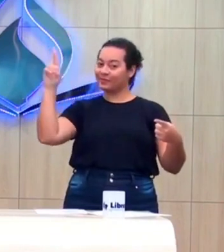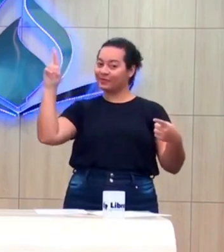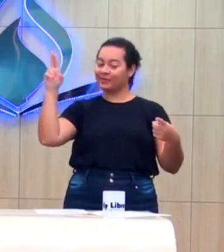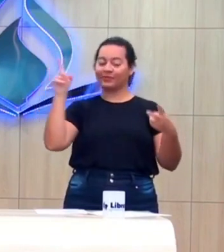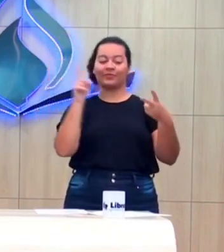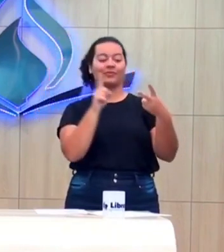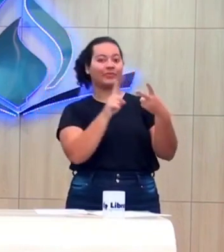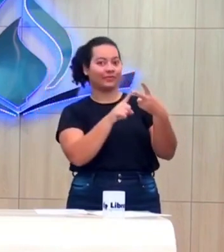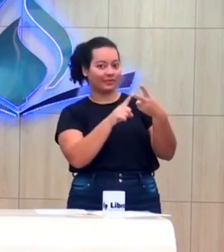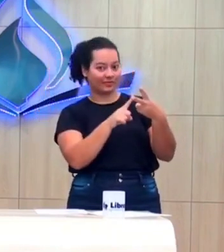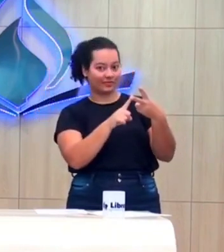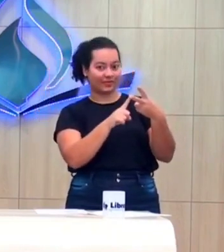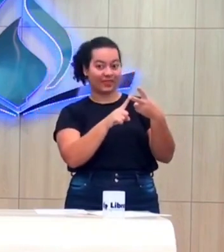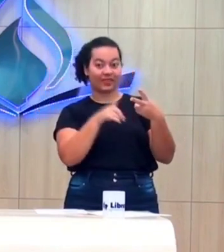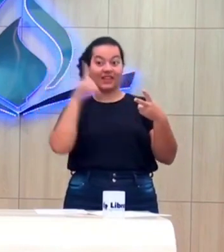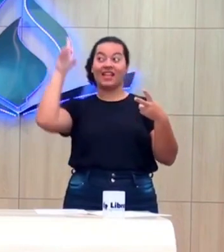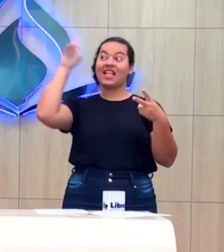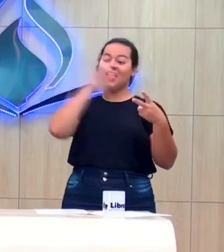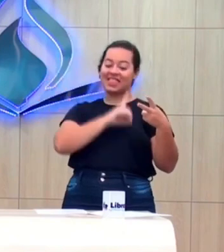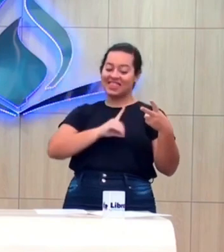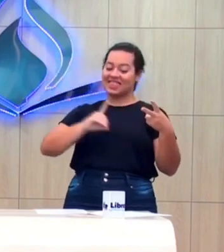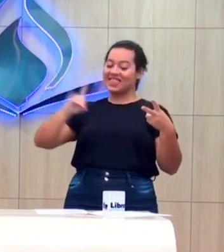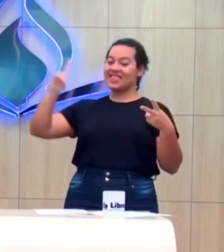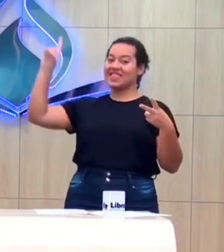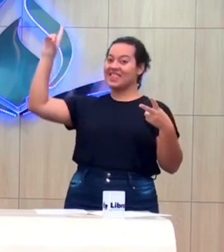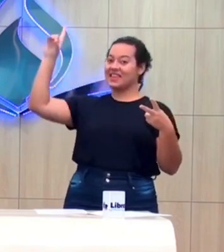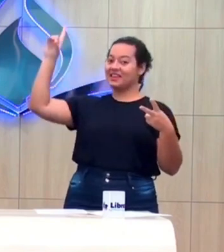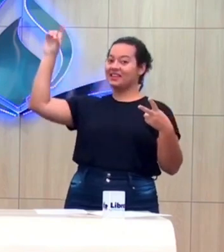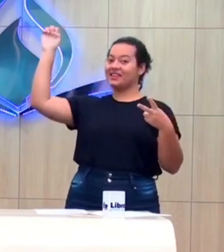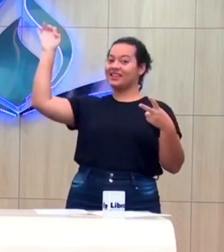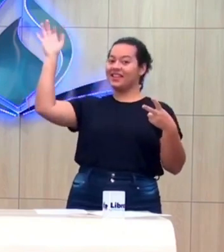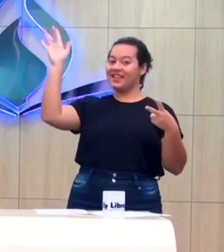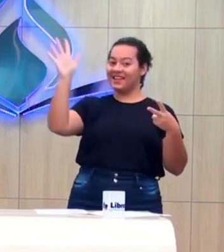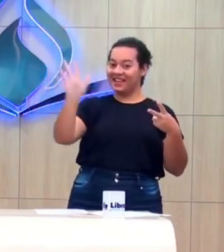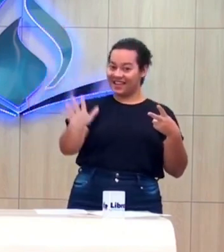Segundo, Deus abençoe.